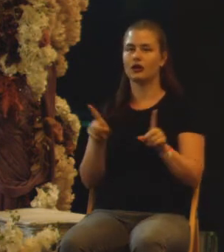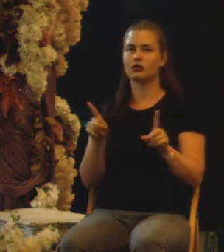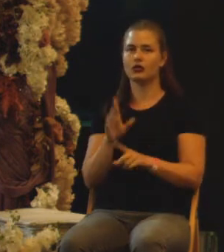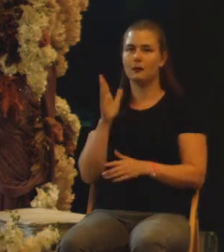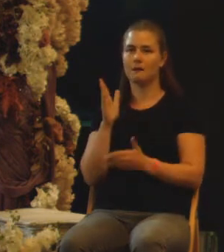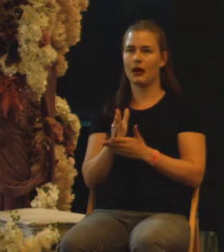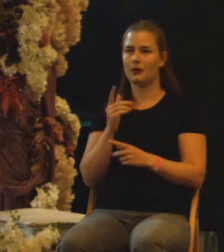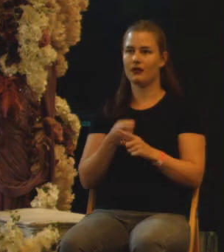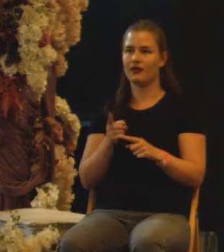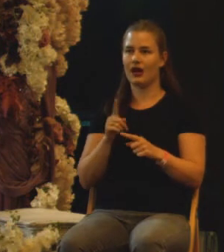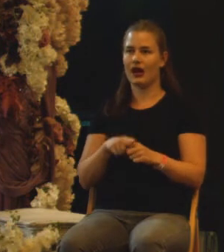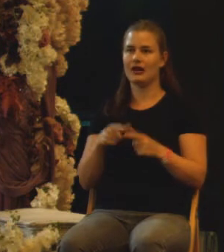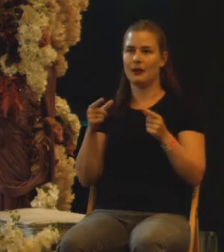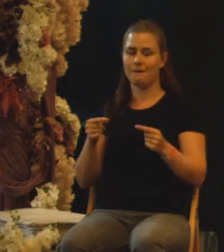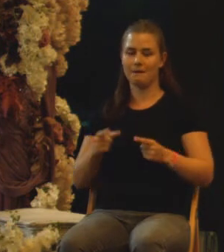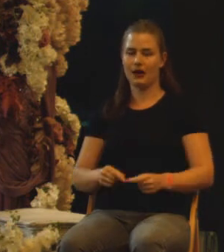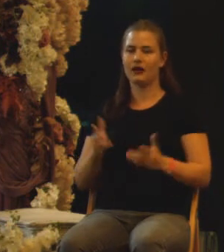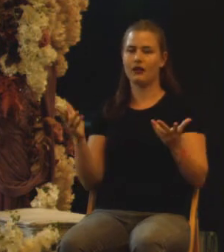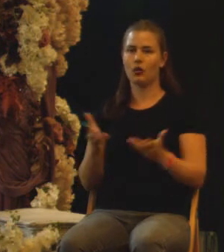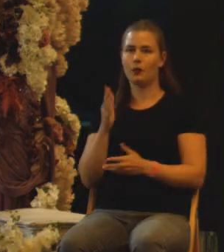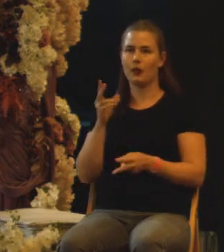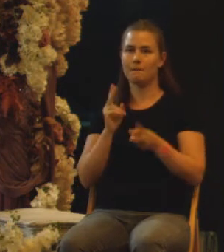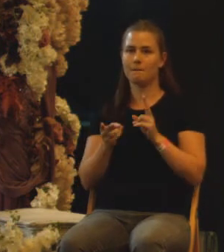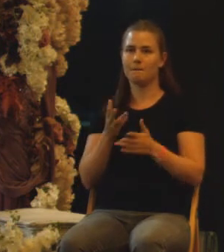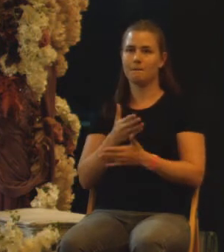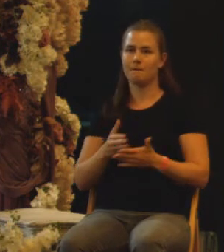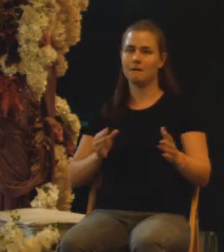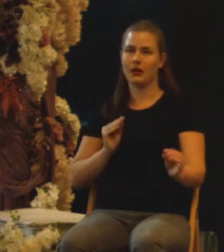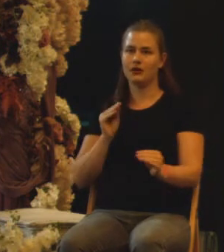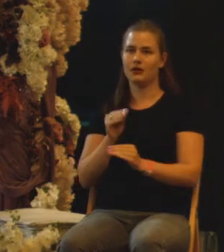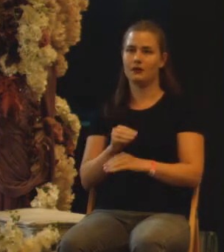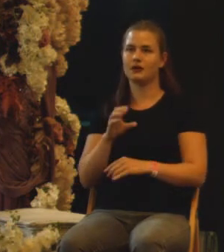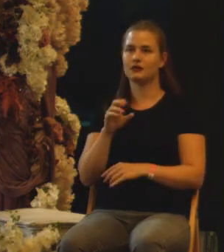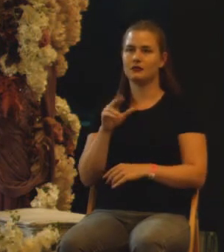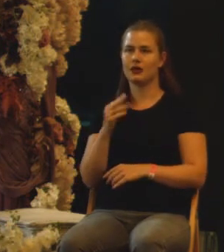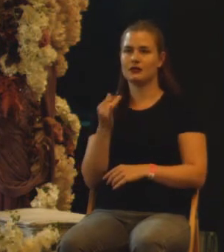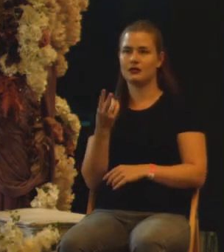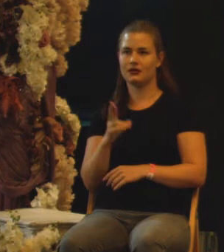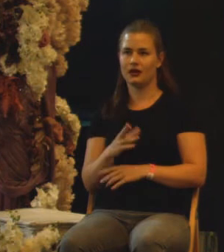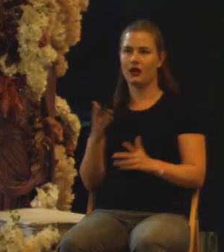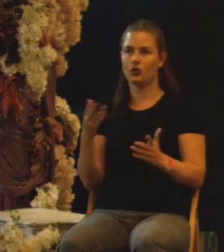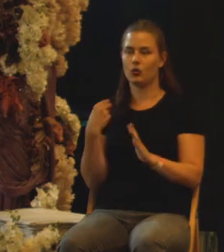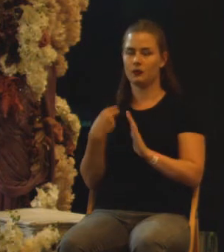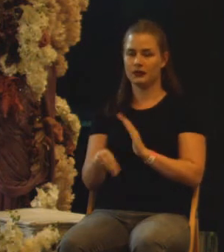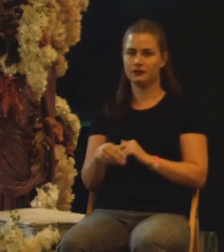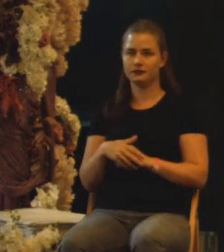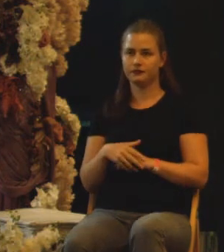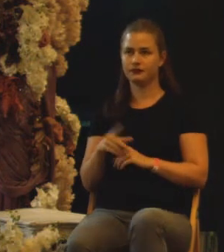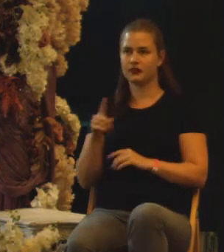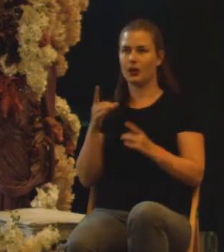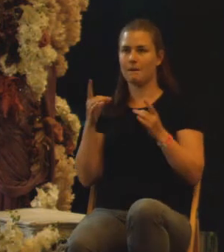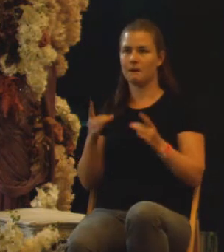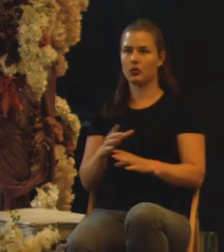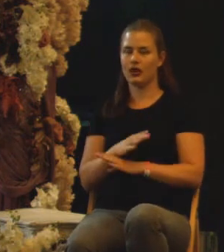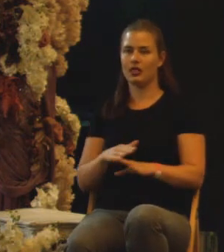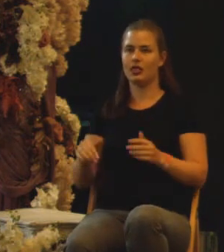этот пакет, в котором мы будем готовить, мы насыпем специи все, вернее, в котором купили, чтобы просто